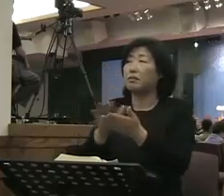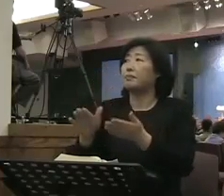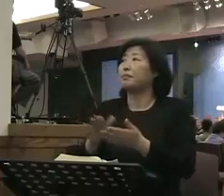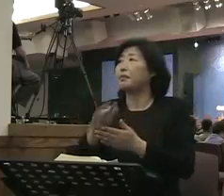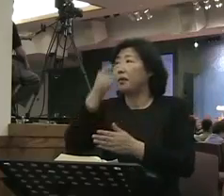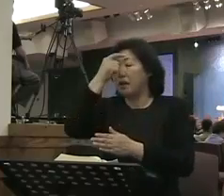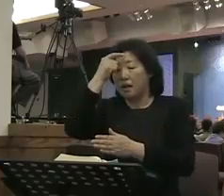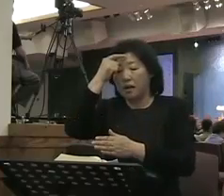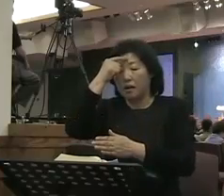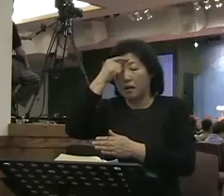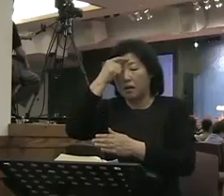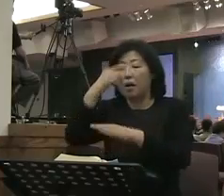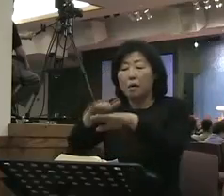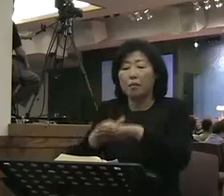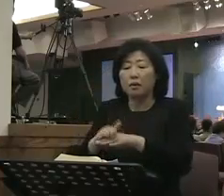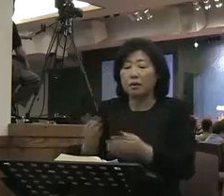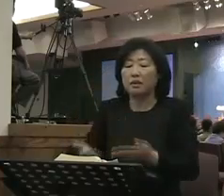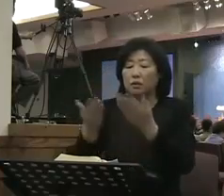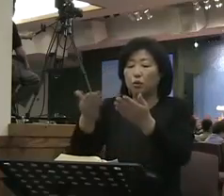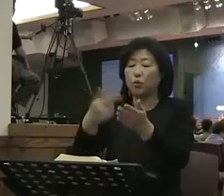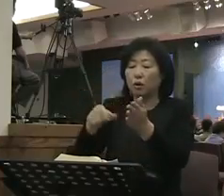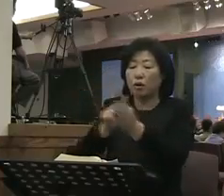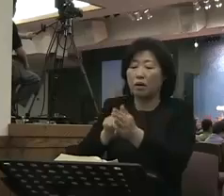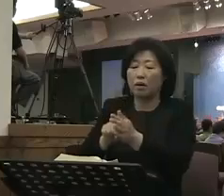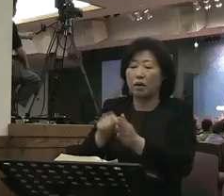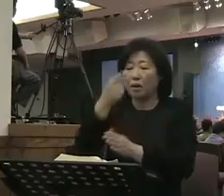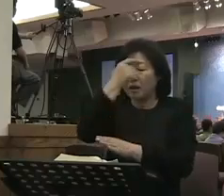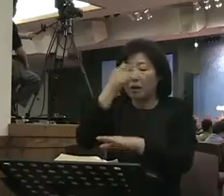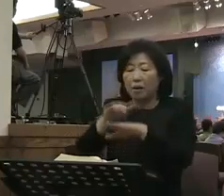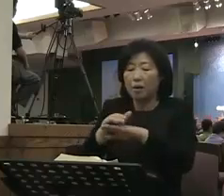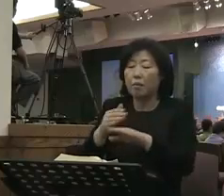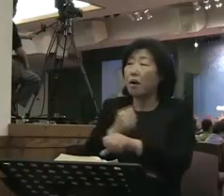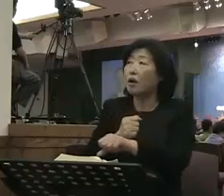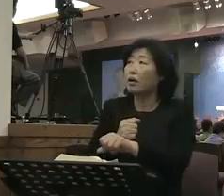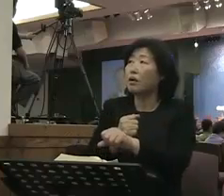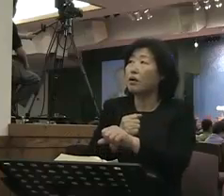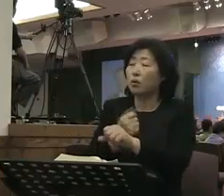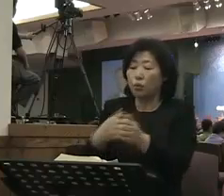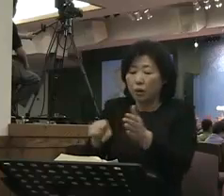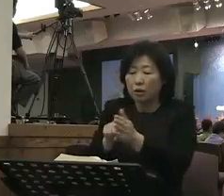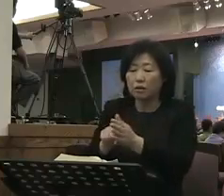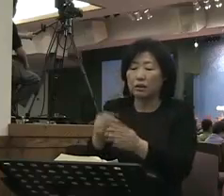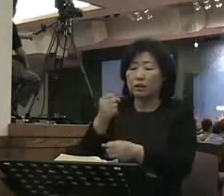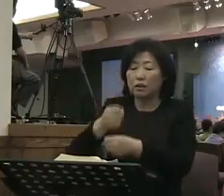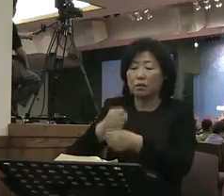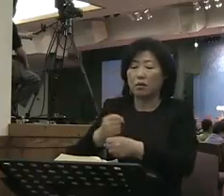우리는 예배 드리기 위하여, 예배하기 위하여 지음을 받았다는 것입니다.